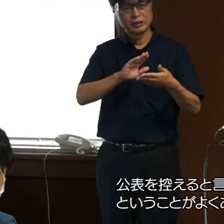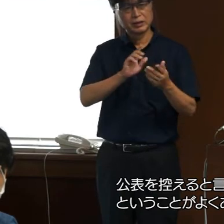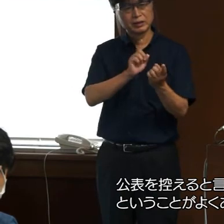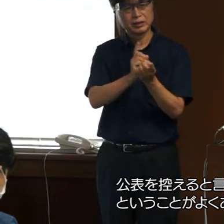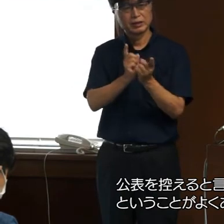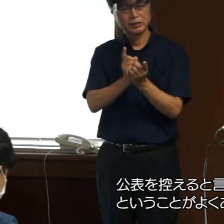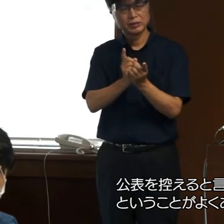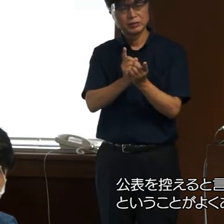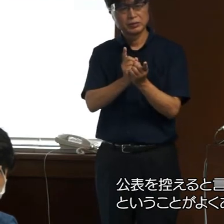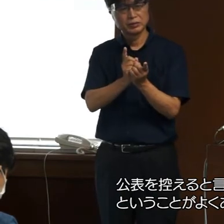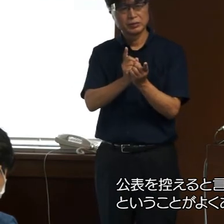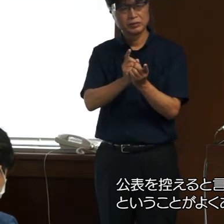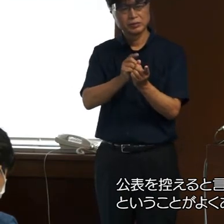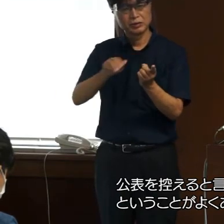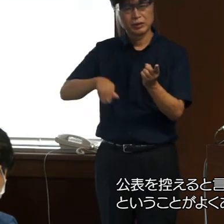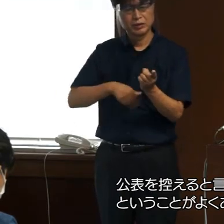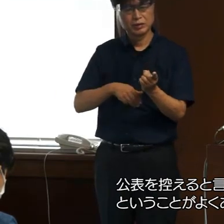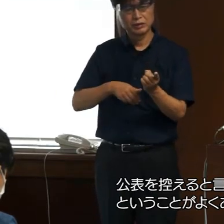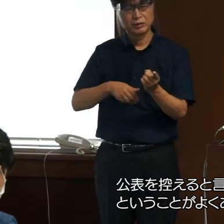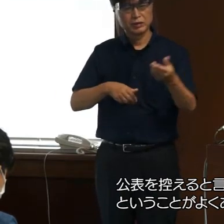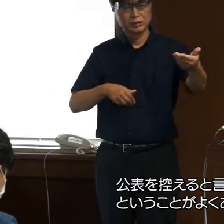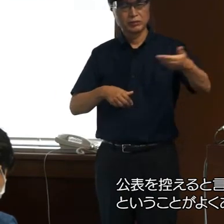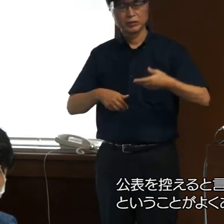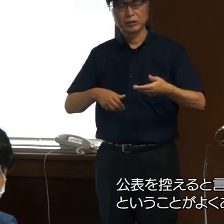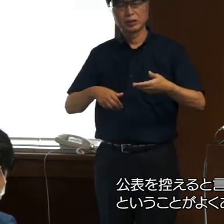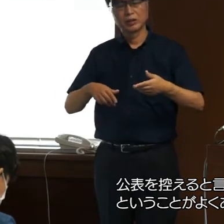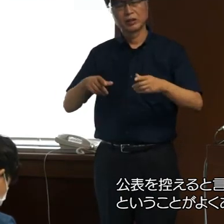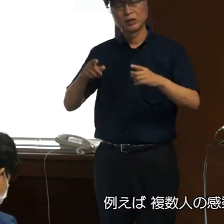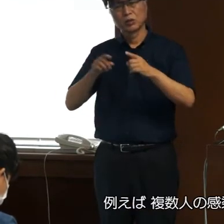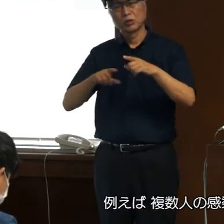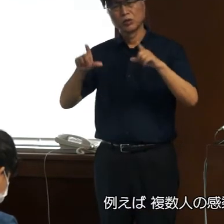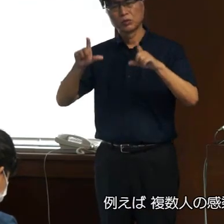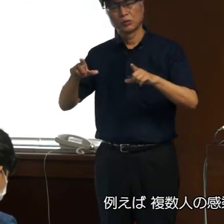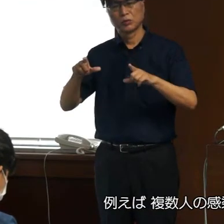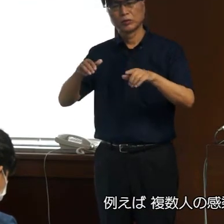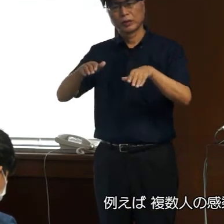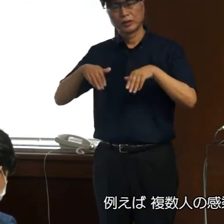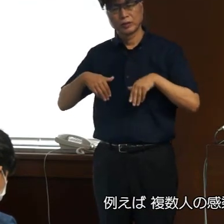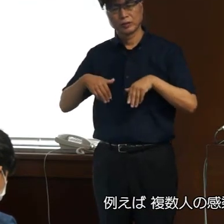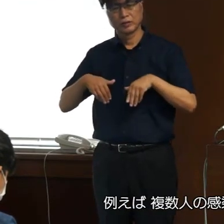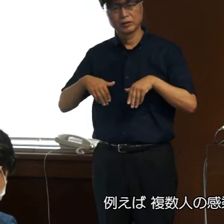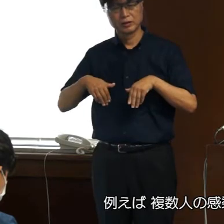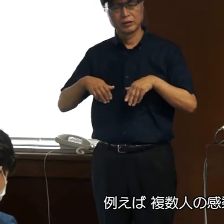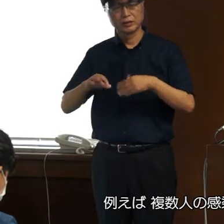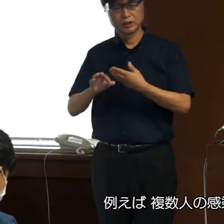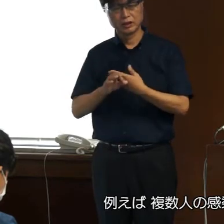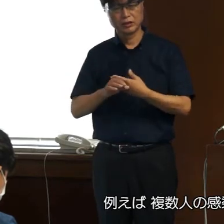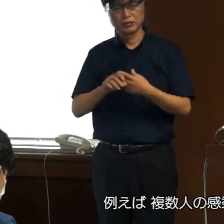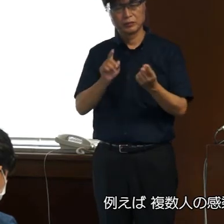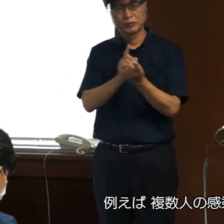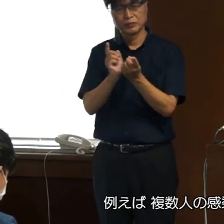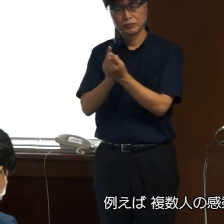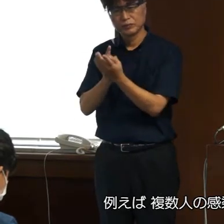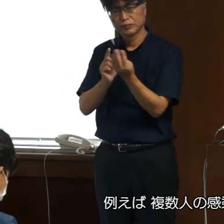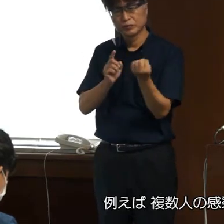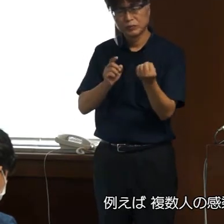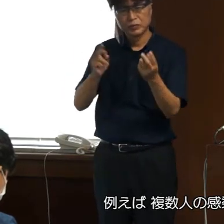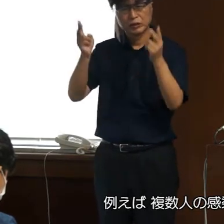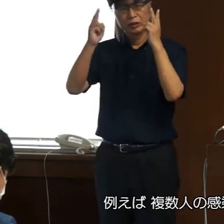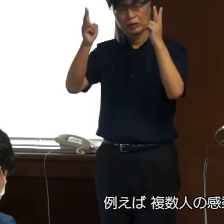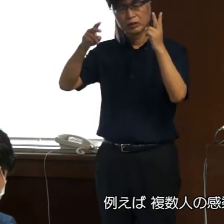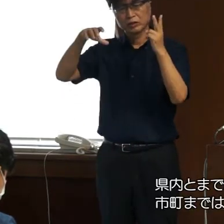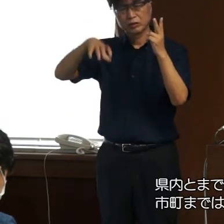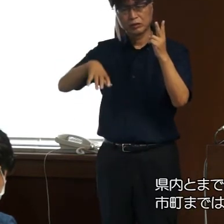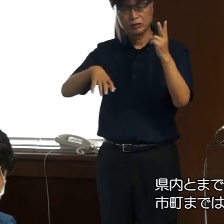言ってお答えいただけないということがよくあります。例えばですね、複数人の感染者が出た会社の所在地